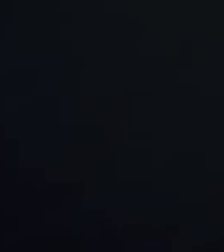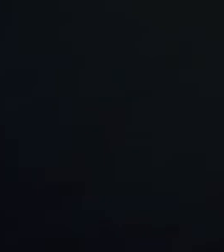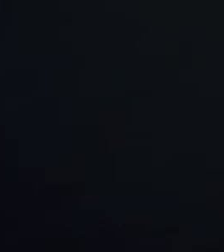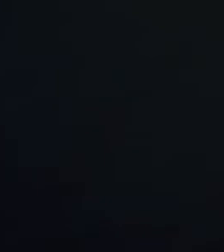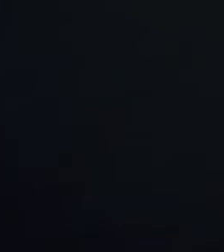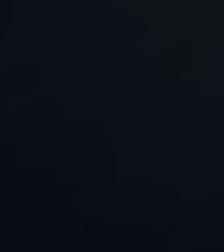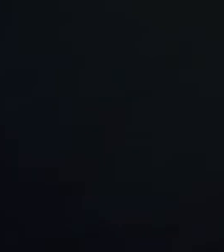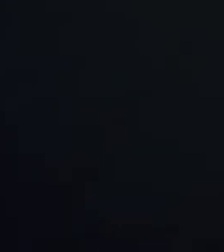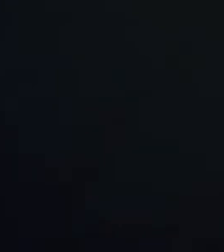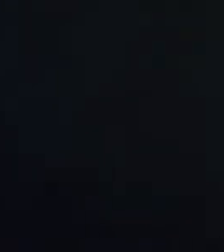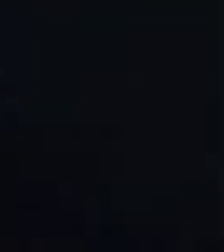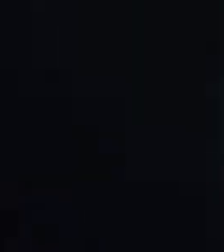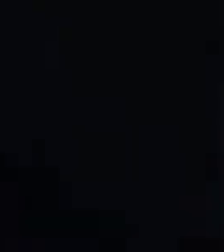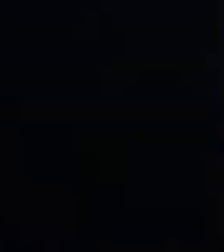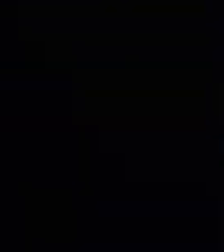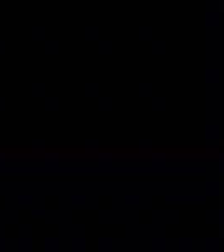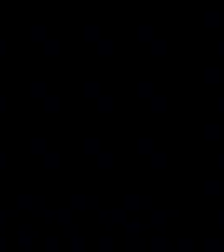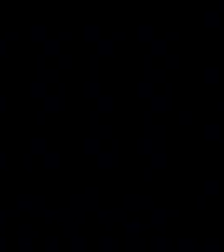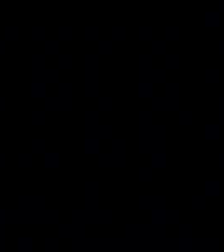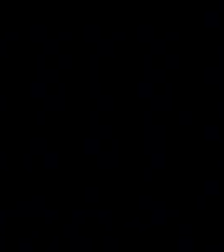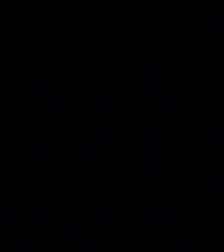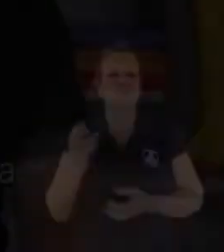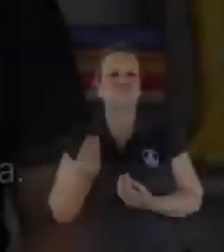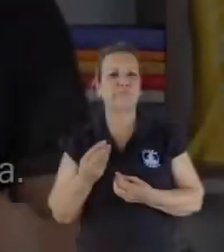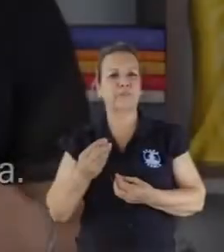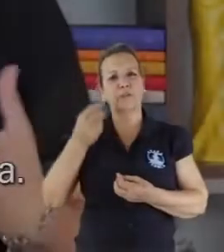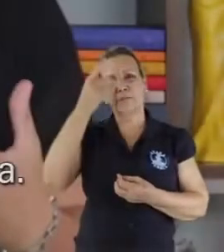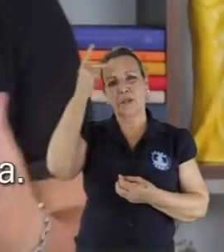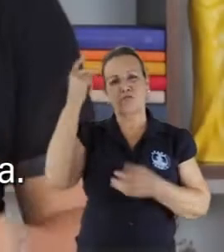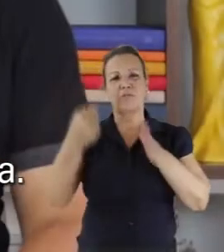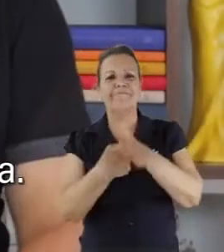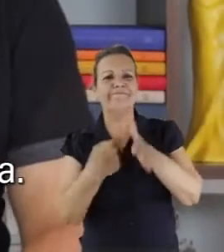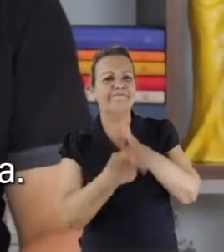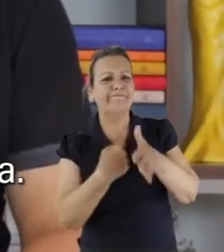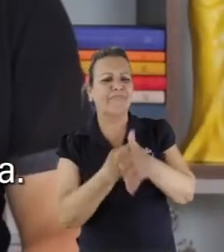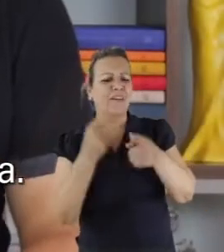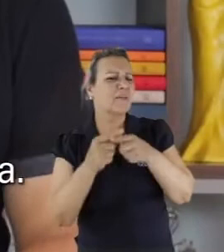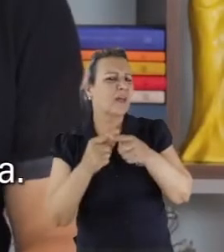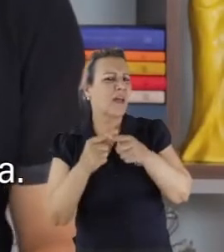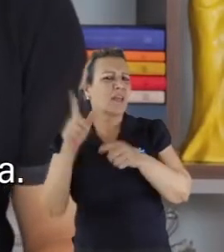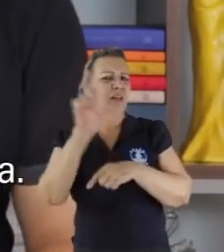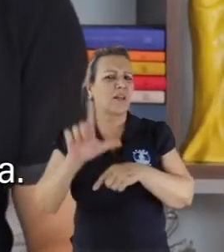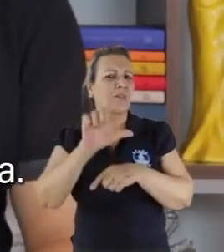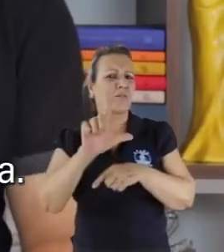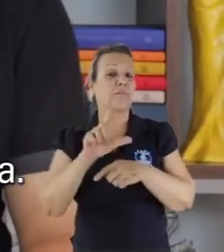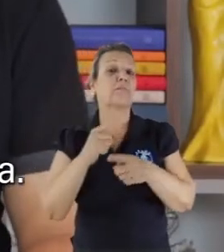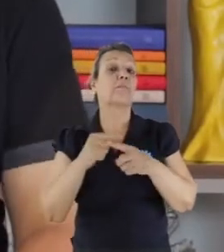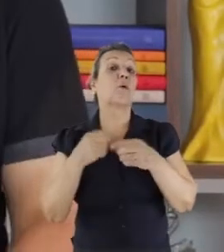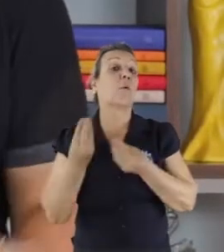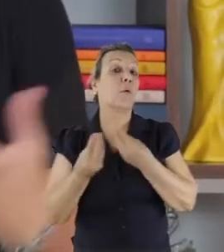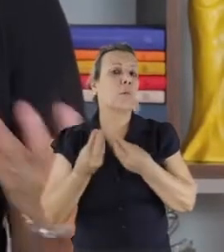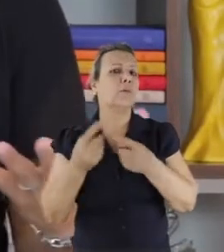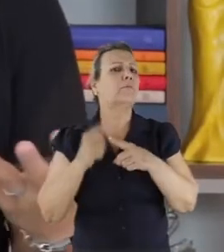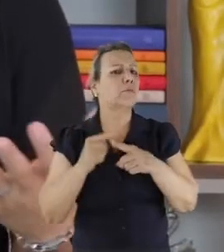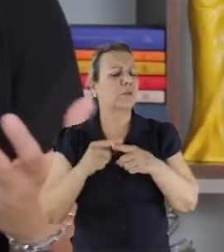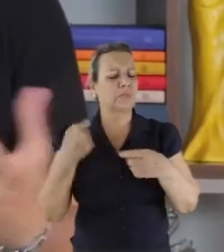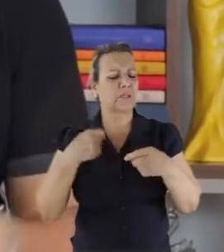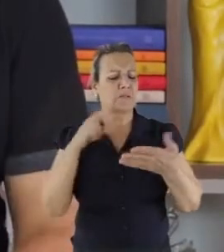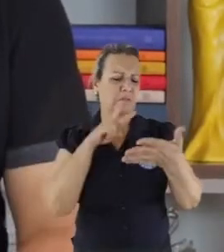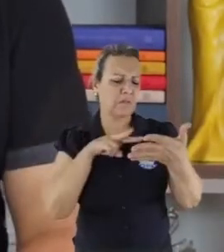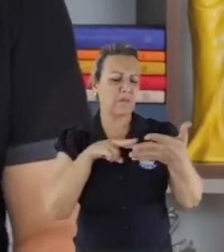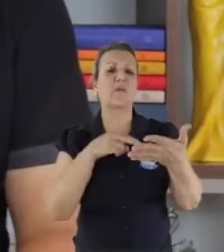pelos direitos dos surdos. É muito comum as pessoas me perguntarem para que serve a literatura. Por que devo